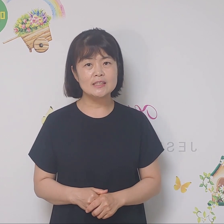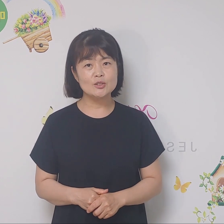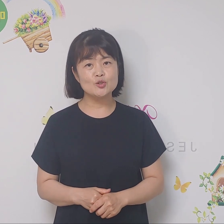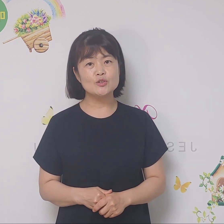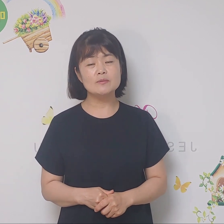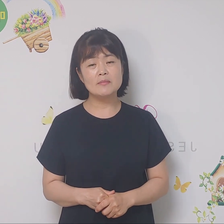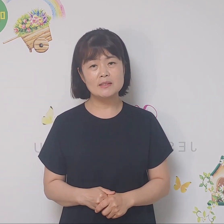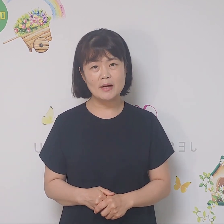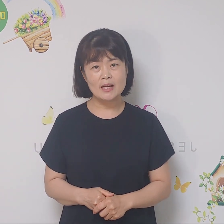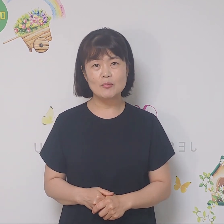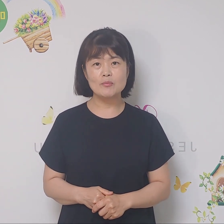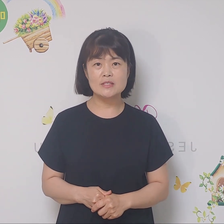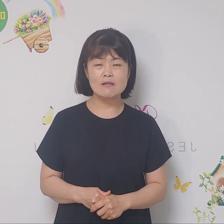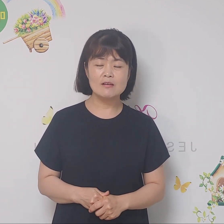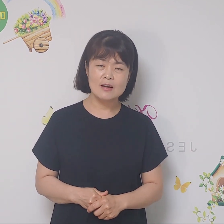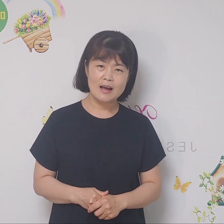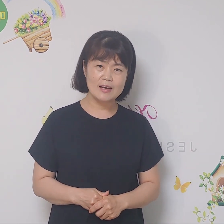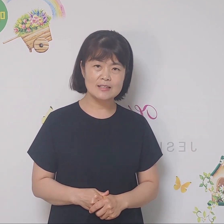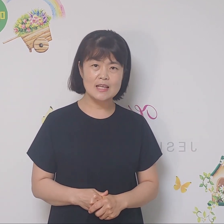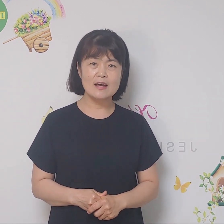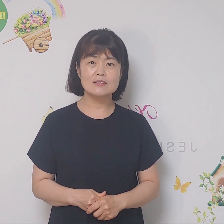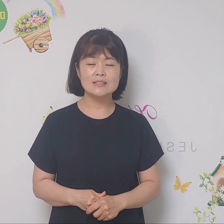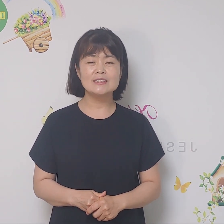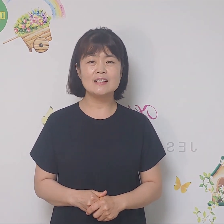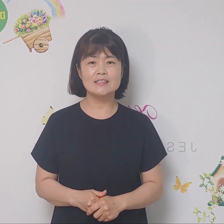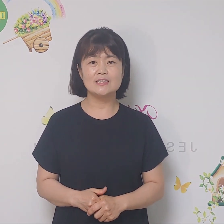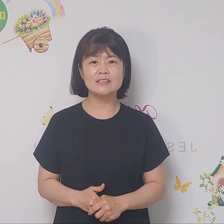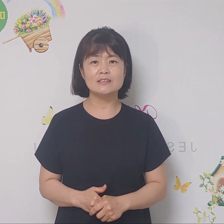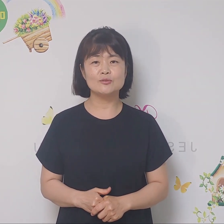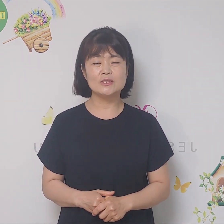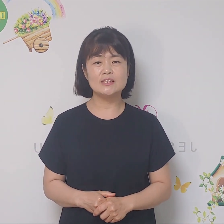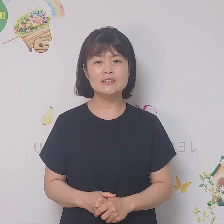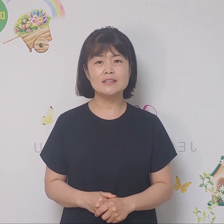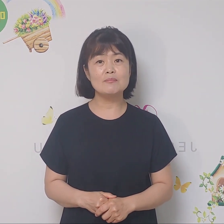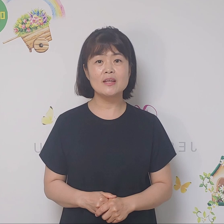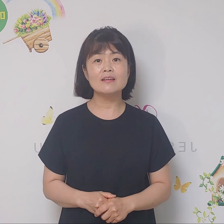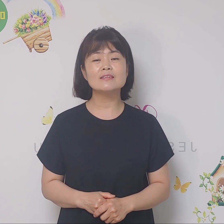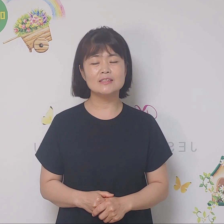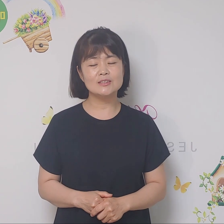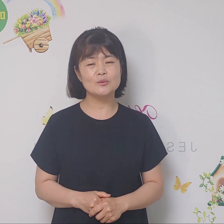완전하신 주님만 바라보면서 항상 승리하시는 우리 참된